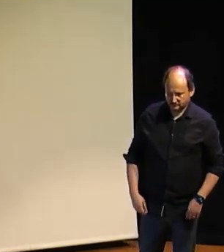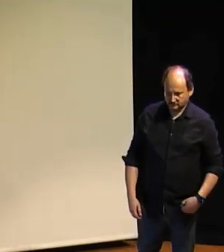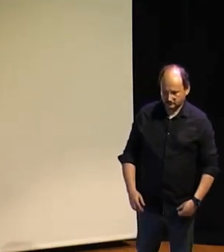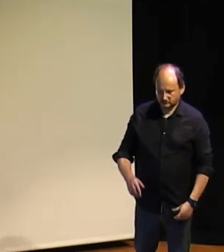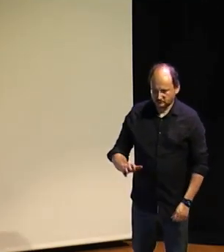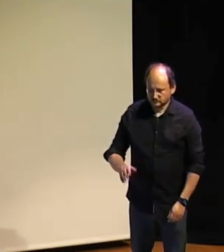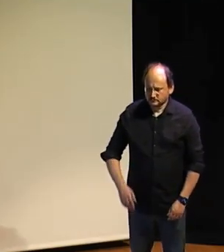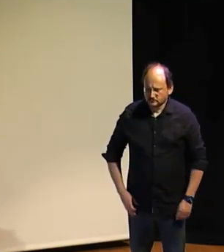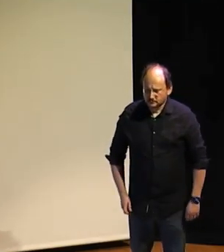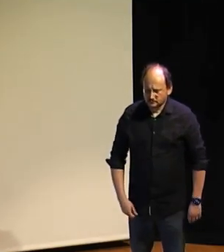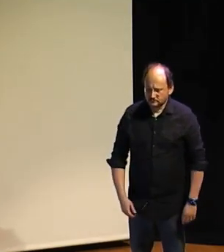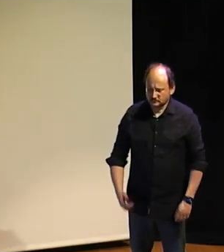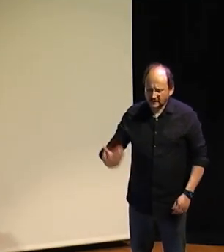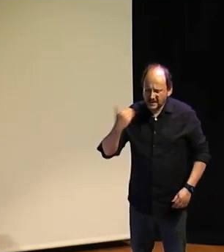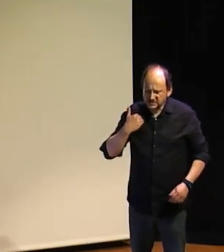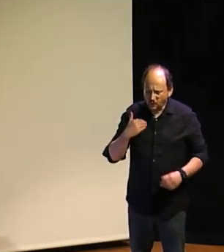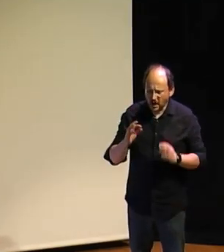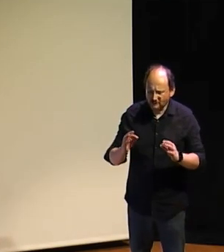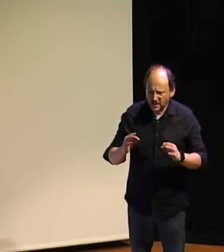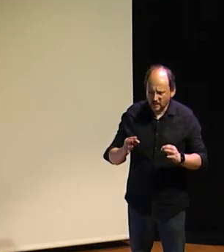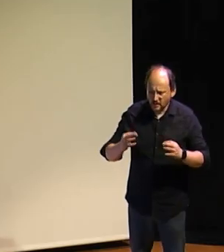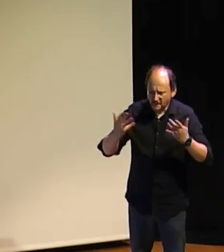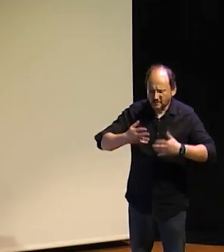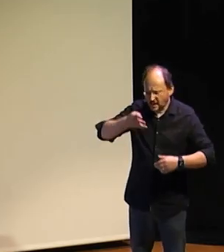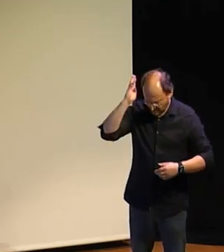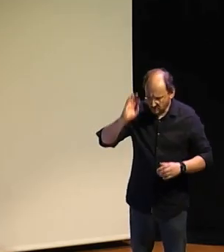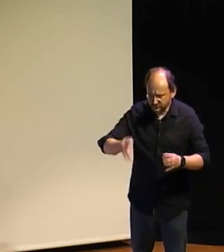s'exprimer. Donc, je vais relayer sa question.